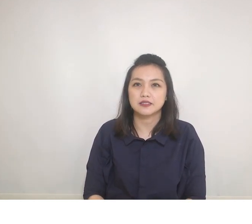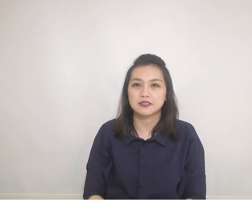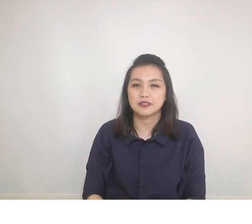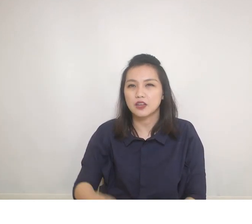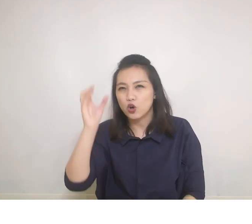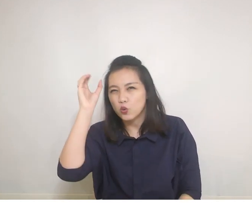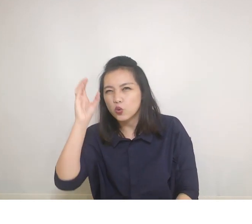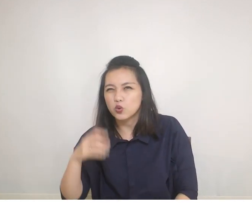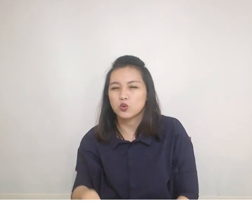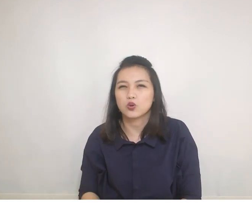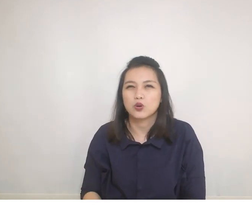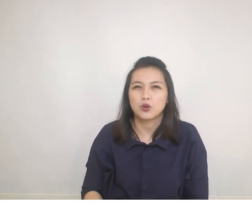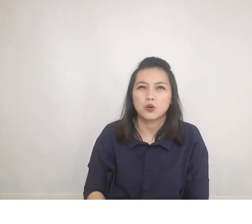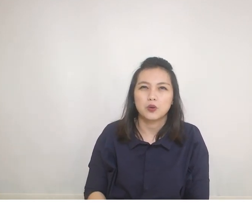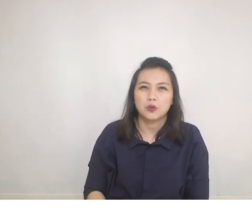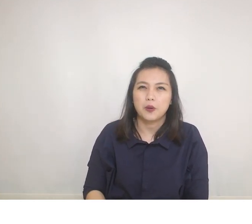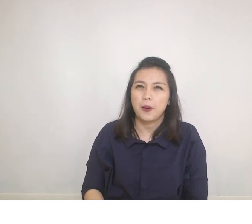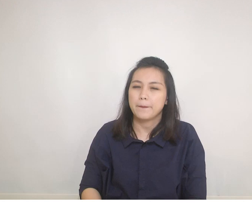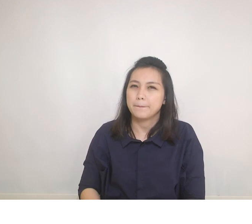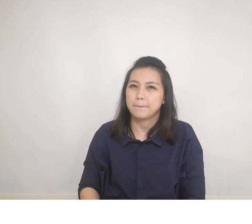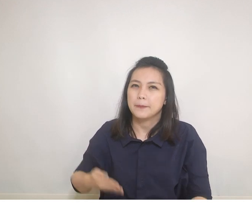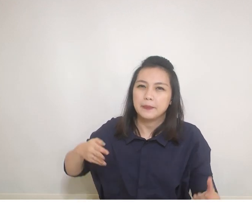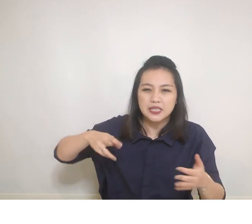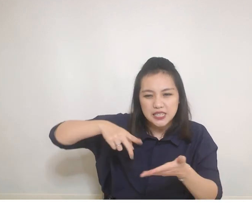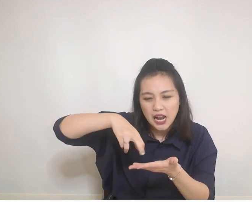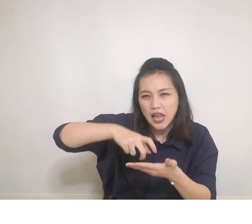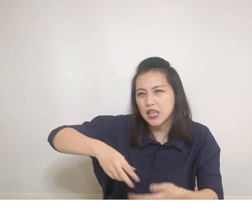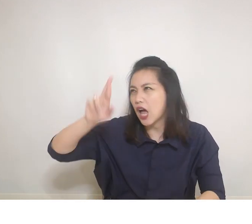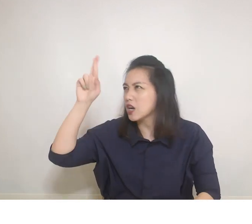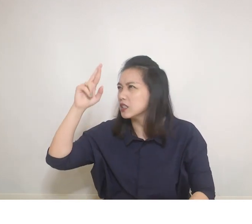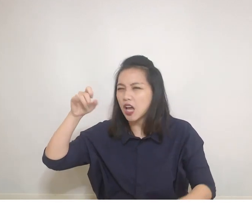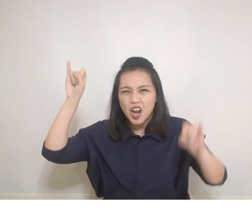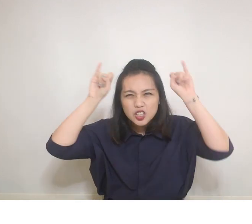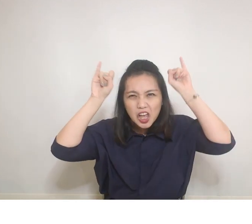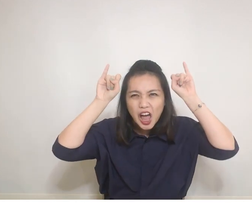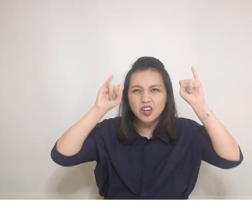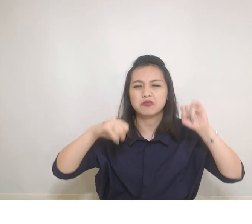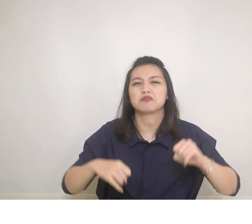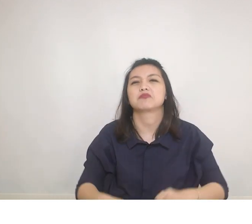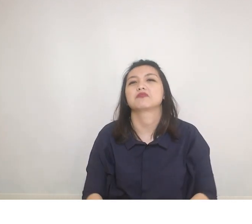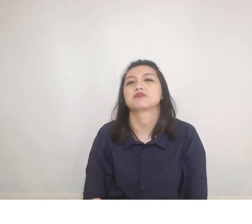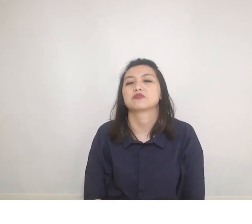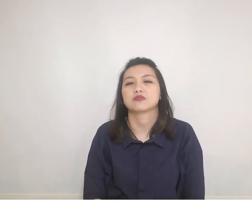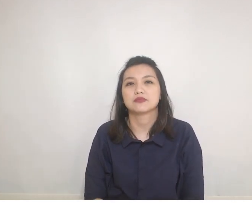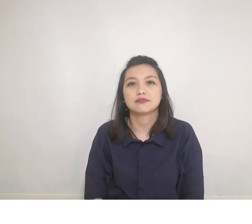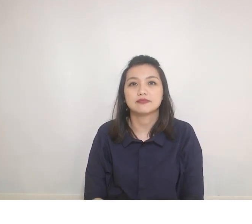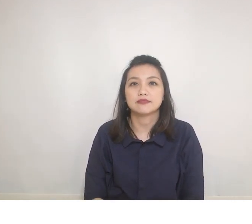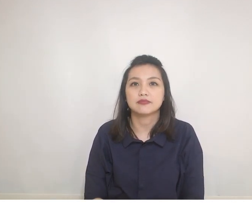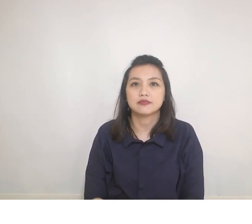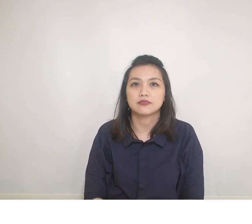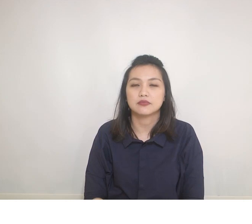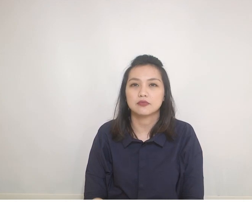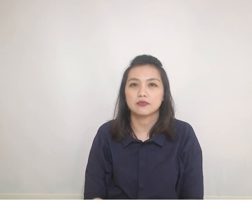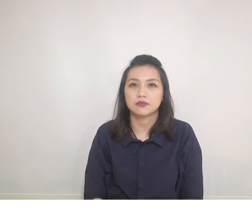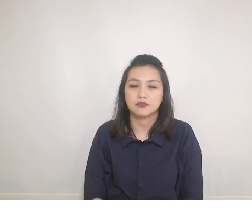6 ayat 33. Seharusnya kita tidak boleh hidup untuk uang, tapi kita harus hidup untuk Kristus, kan? Hidup adalah Kristus.